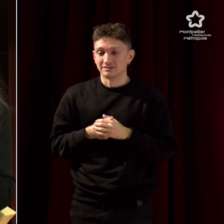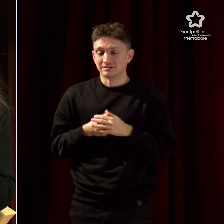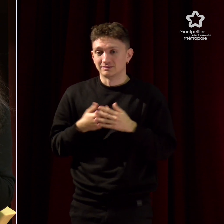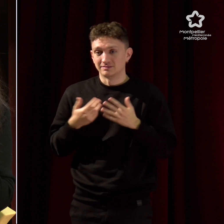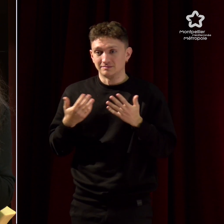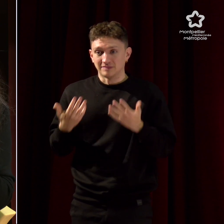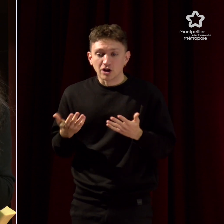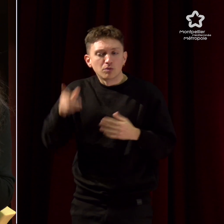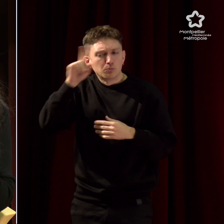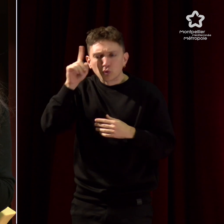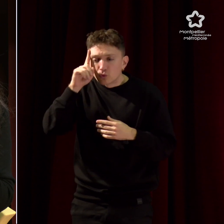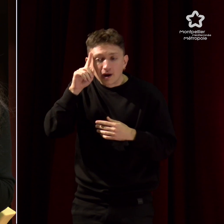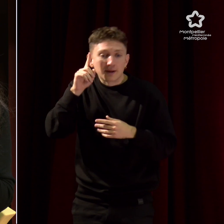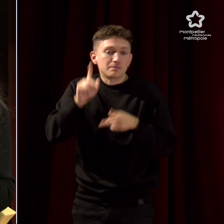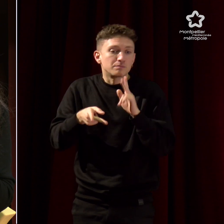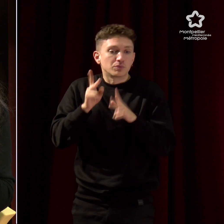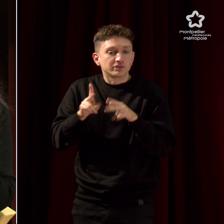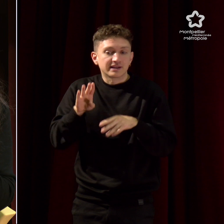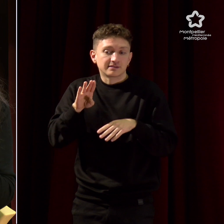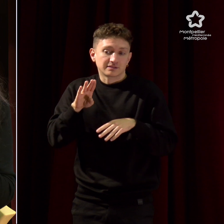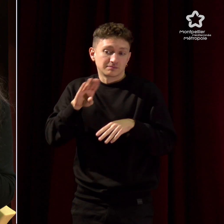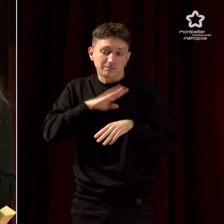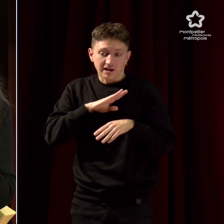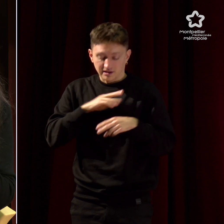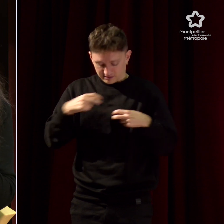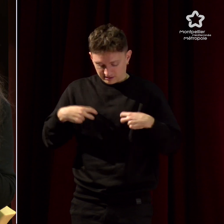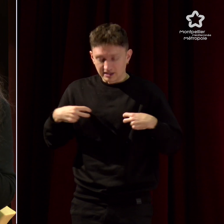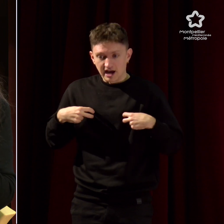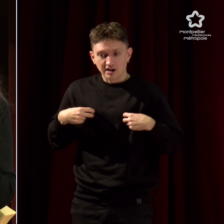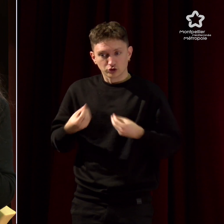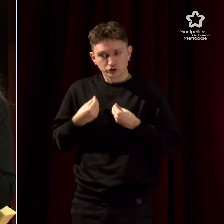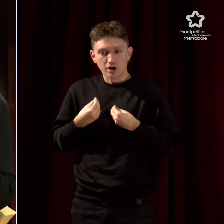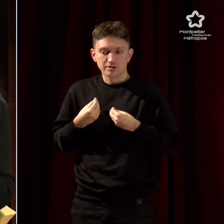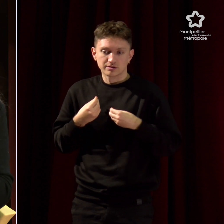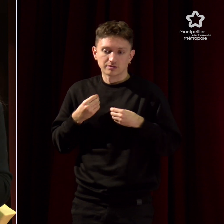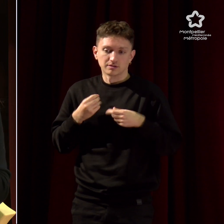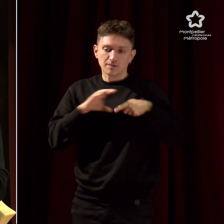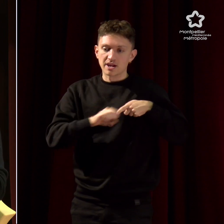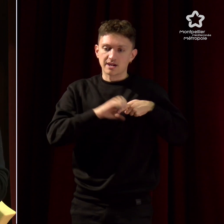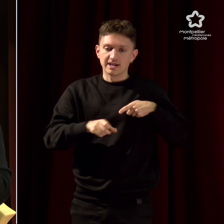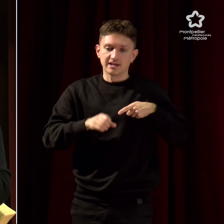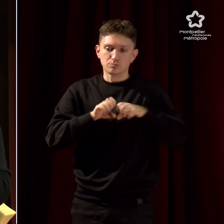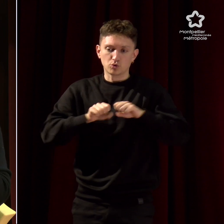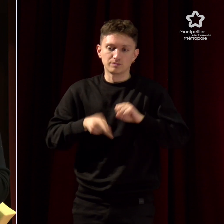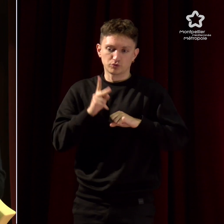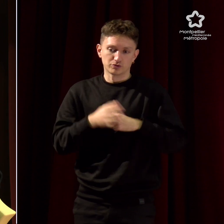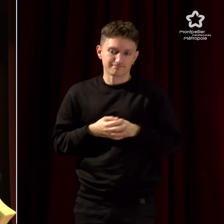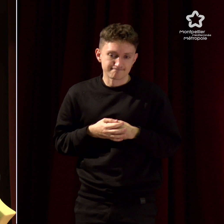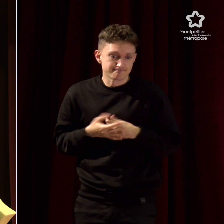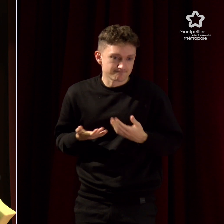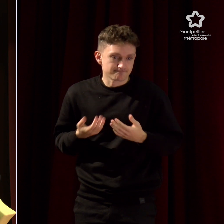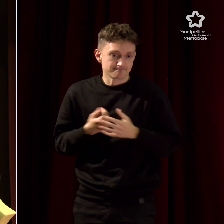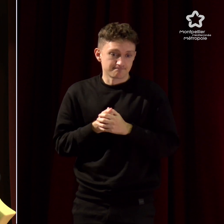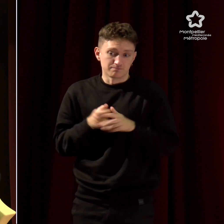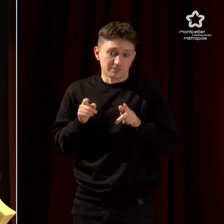fait de produire plus ou moins de lait dans les langues mammaires, mais cette mutation a aussi eu un effet sur le fait